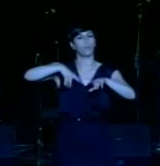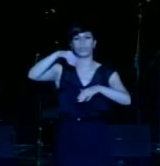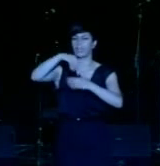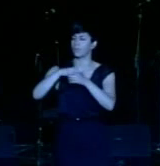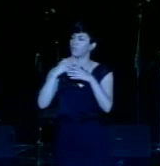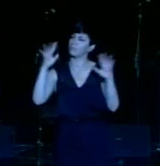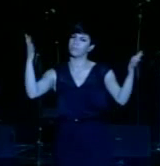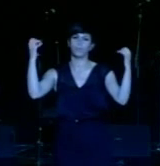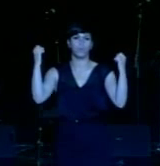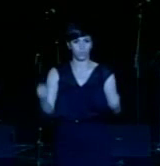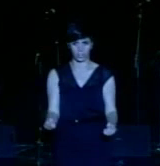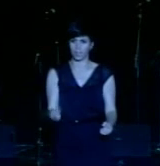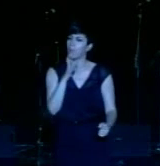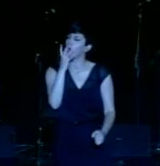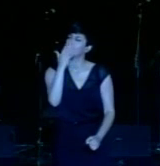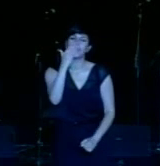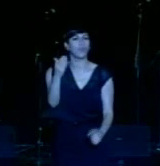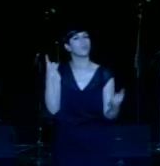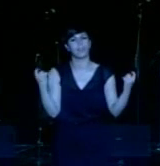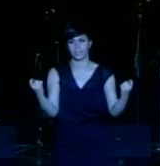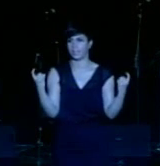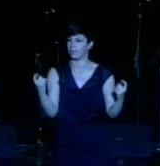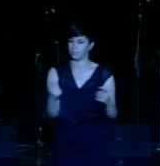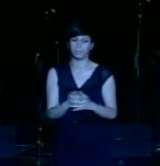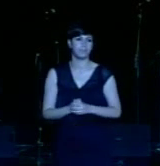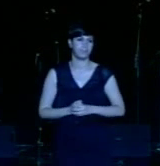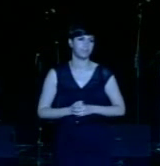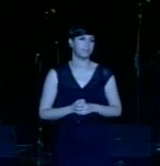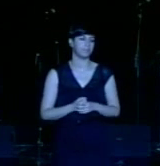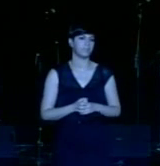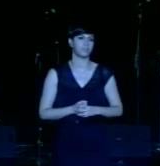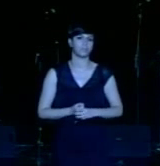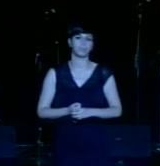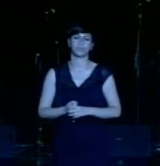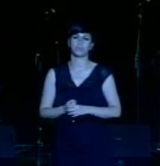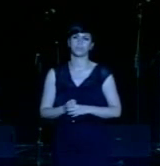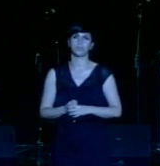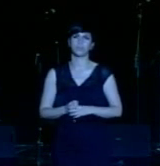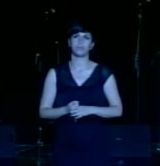muy fuerte porque de verdad es necesario.